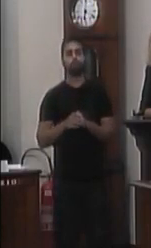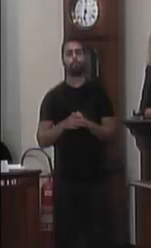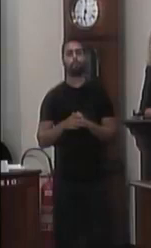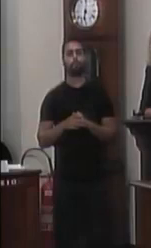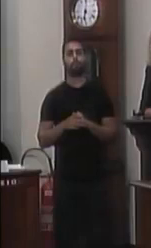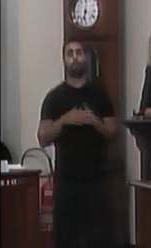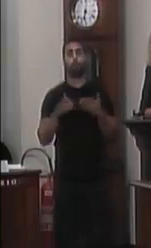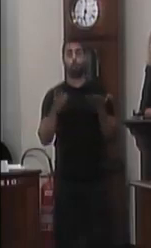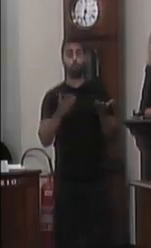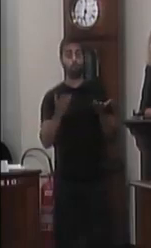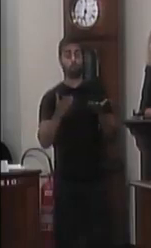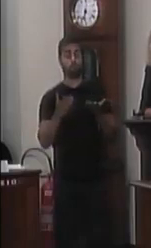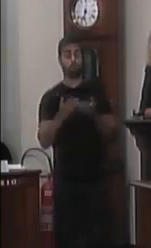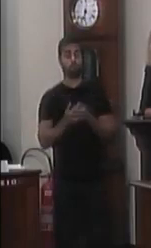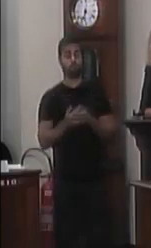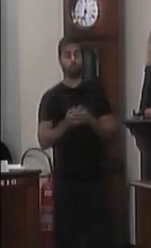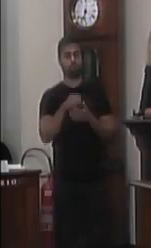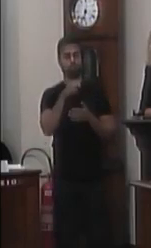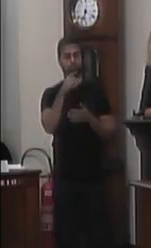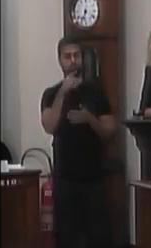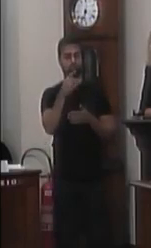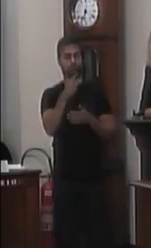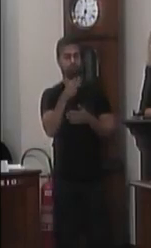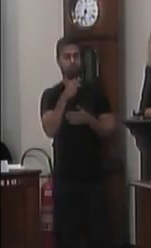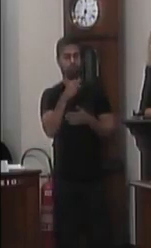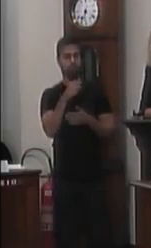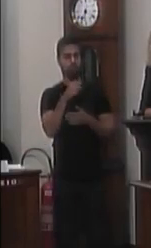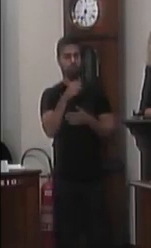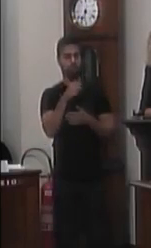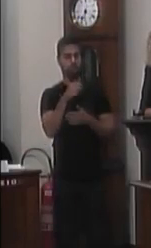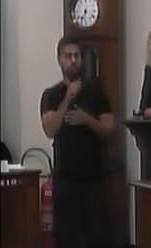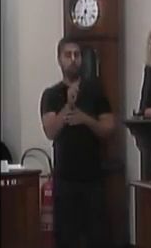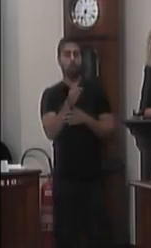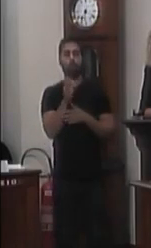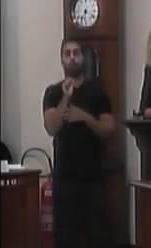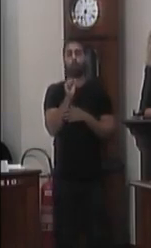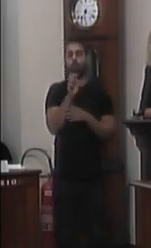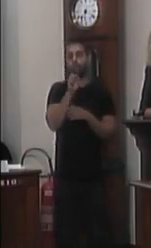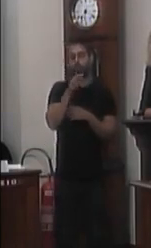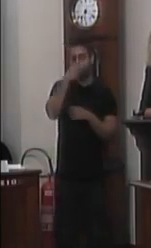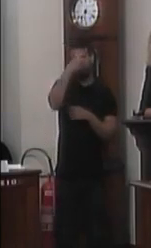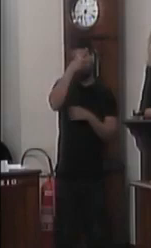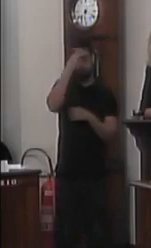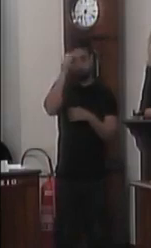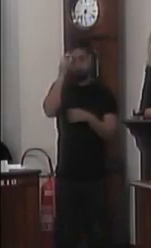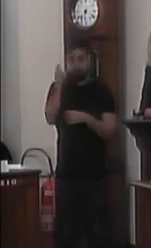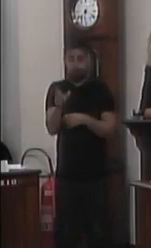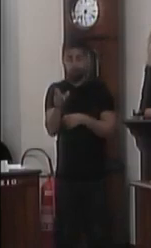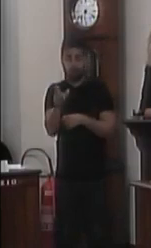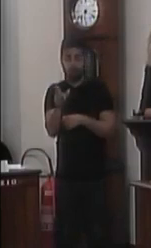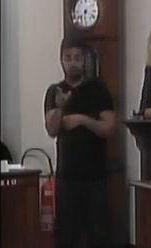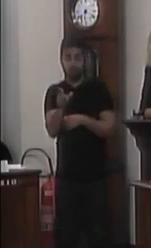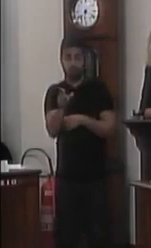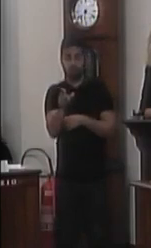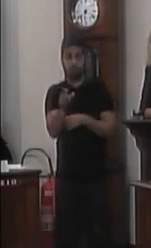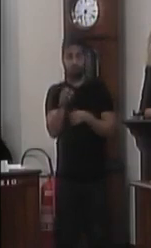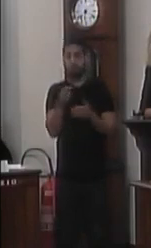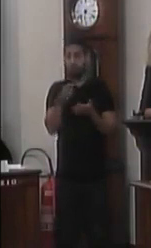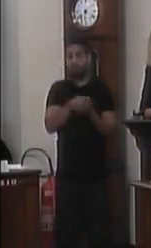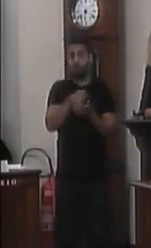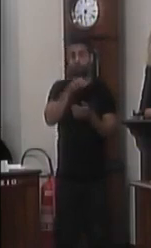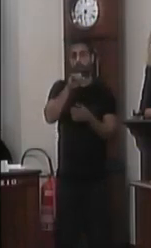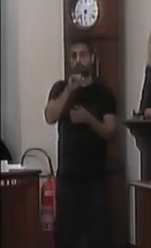sua análise, é uma decisão do prefeito, do governo, de não aplicar a insalubridade e